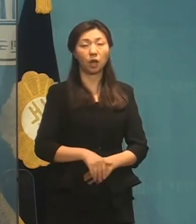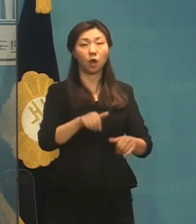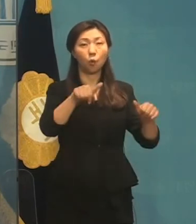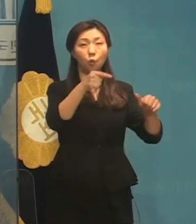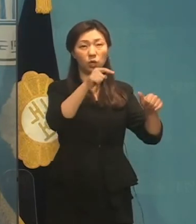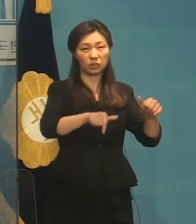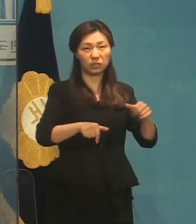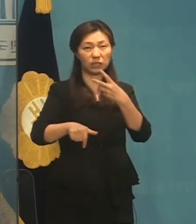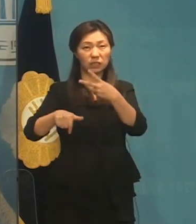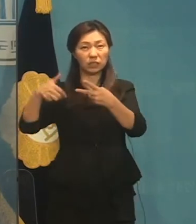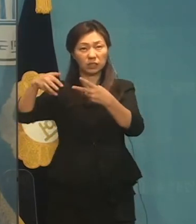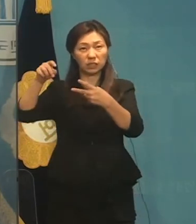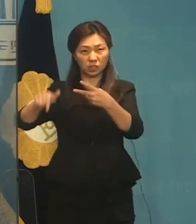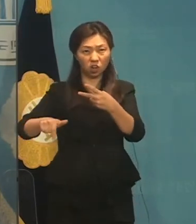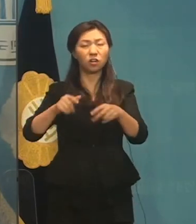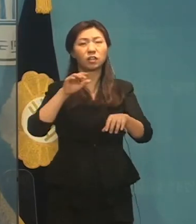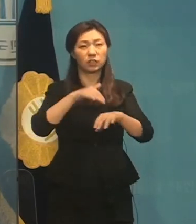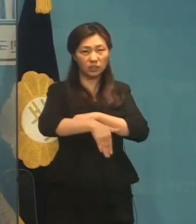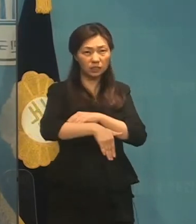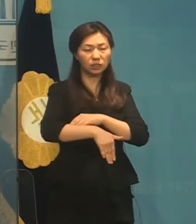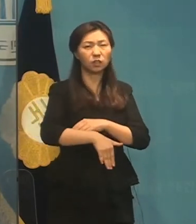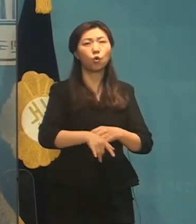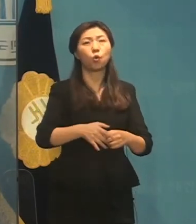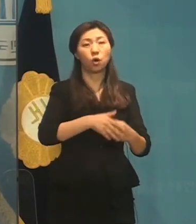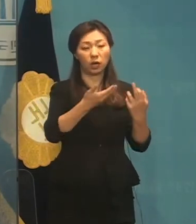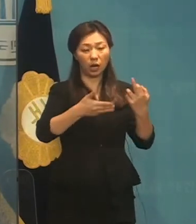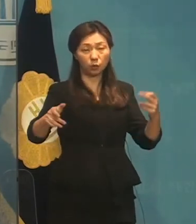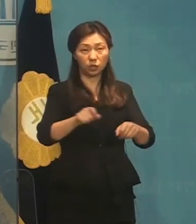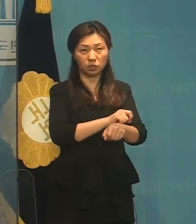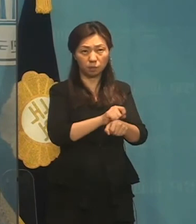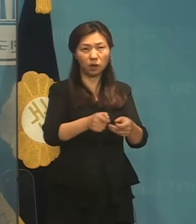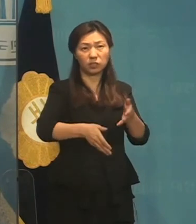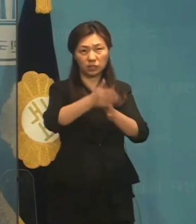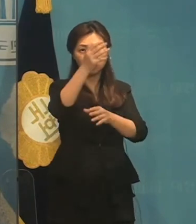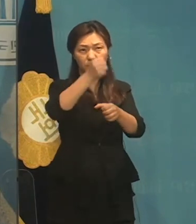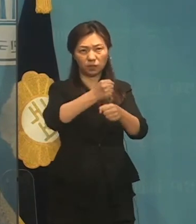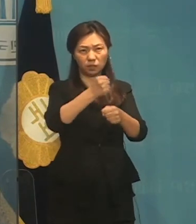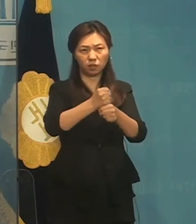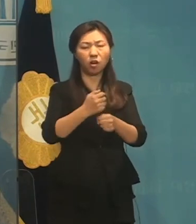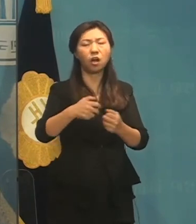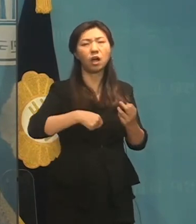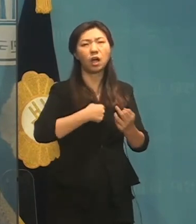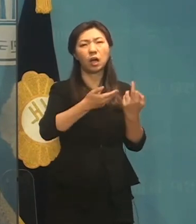개편, 강원 평화특별자치도 설치로 강원도의 길을 강원도 힘으로